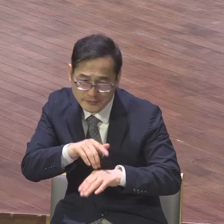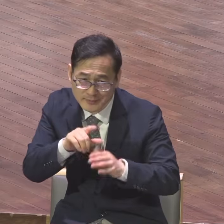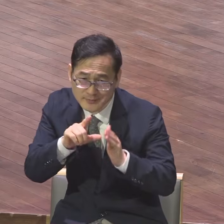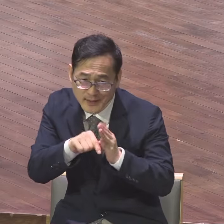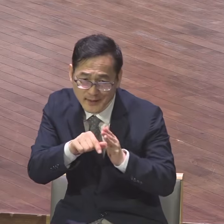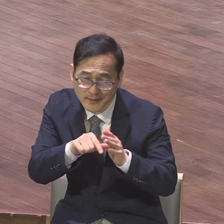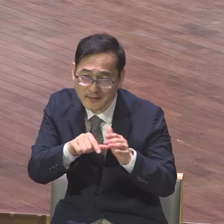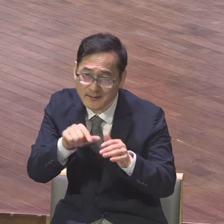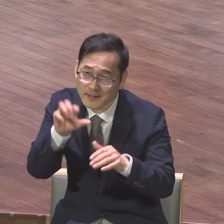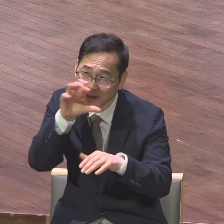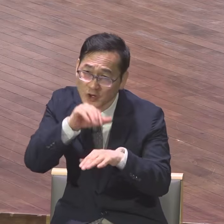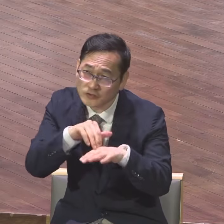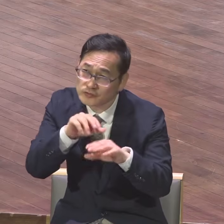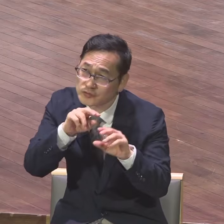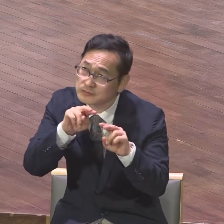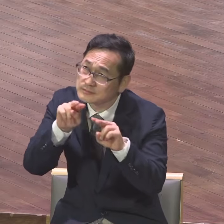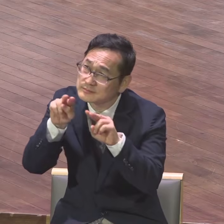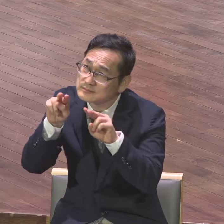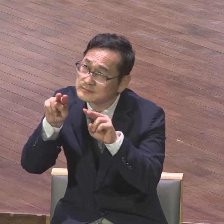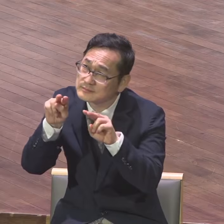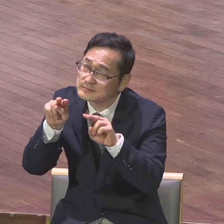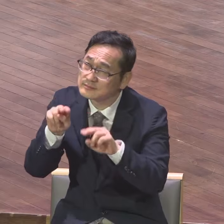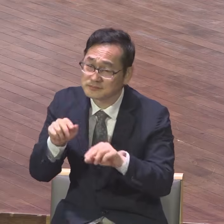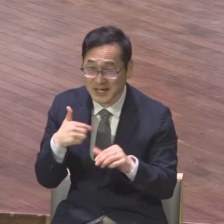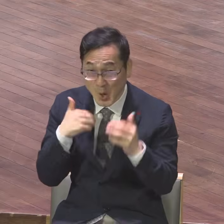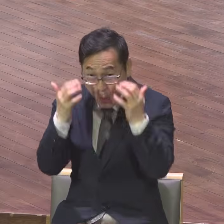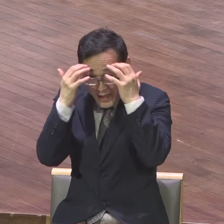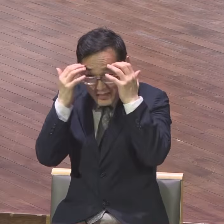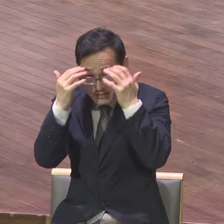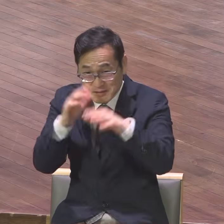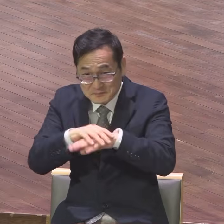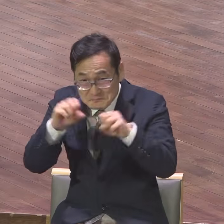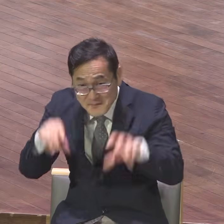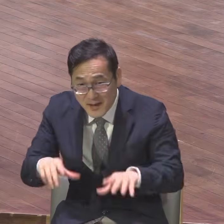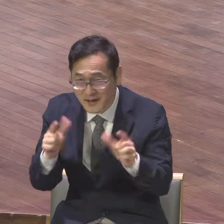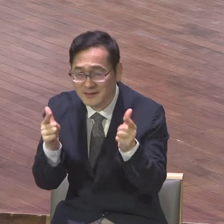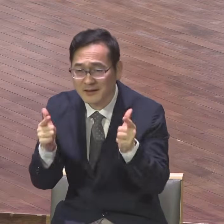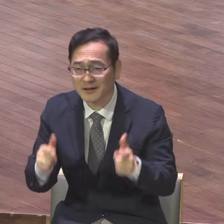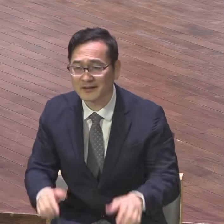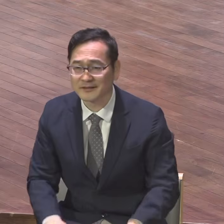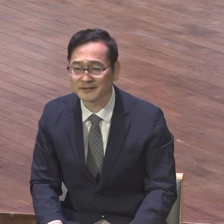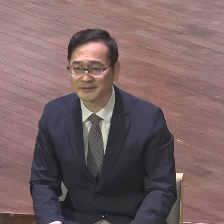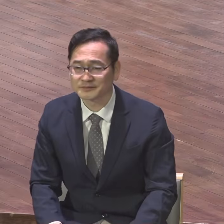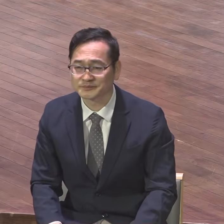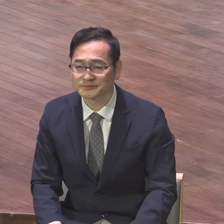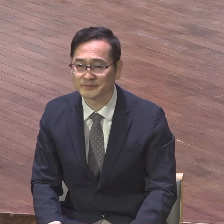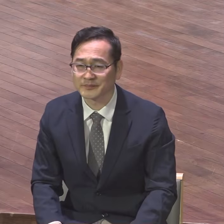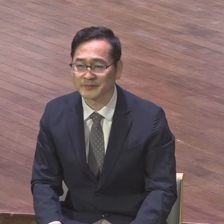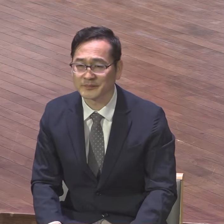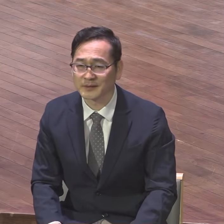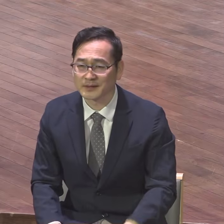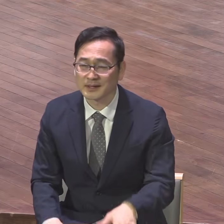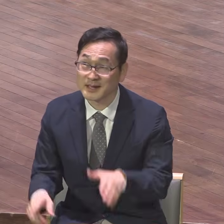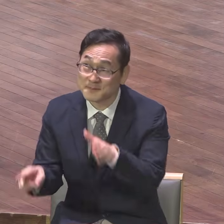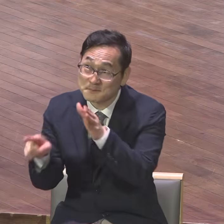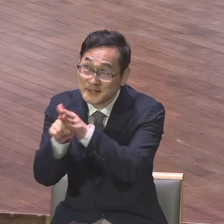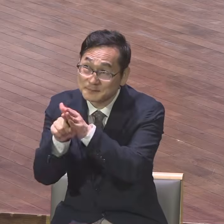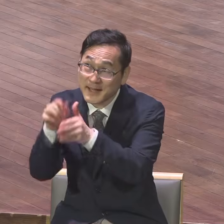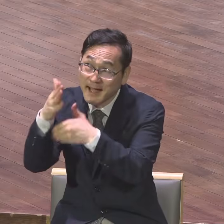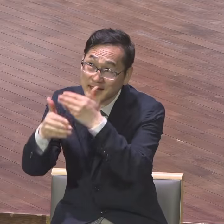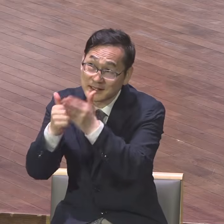결코 고난으로 끝나는 것이 아니다는 얘기예요. 그것을 믿음으로 뛰어넘을 때, 믿음을 뛰어넘을